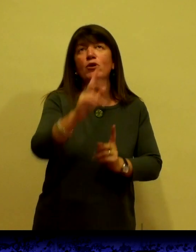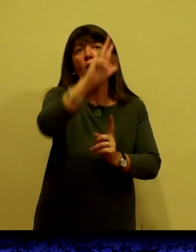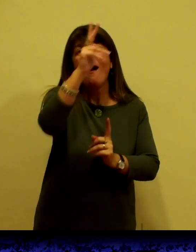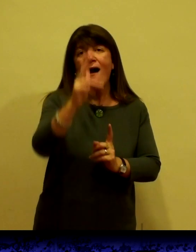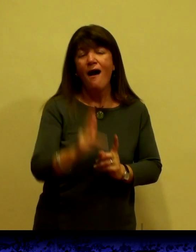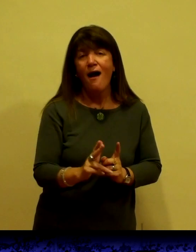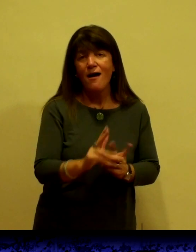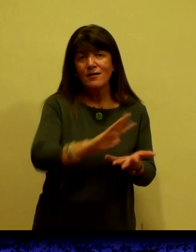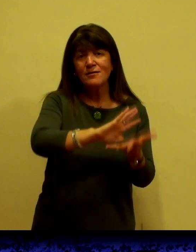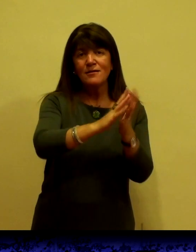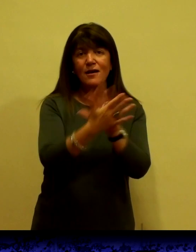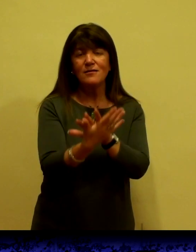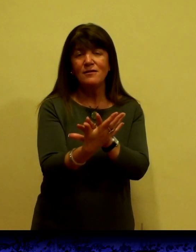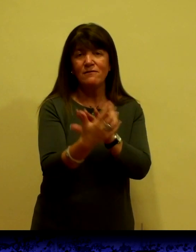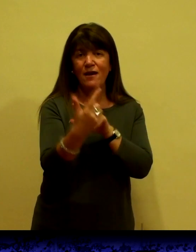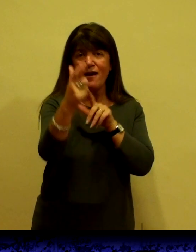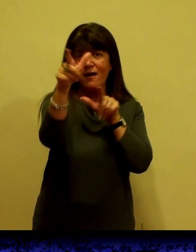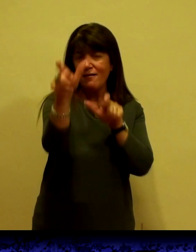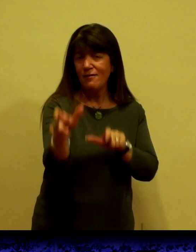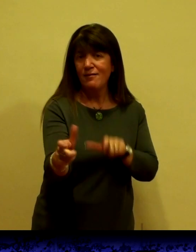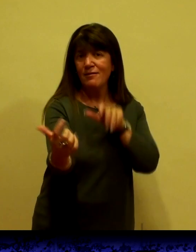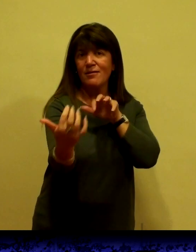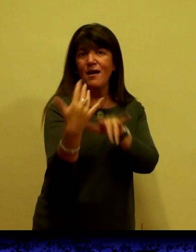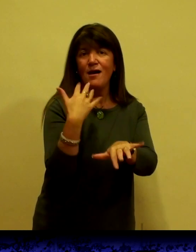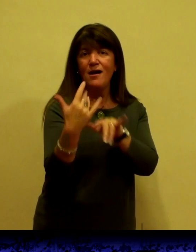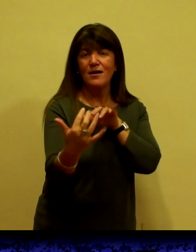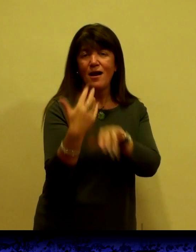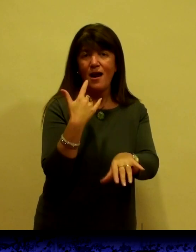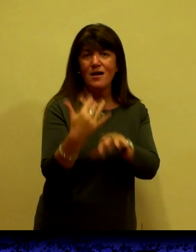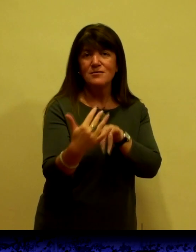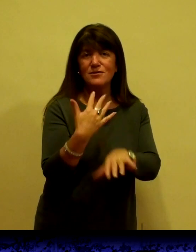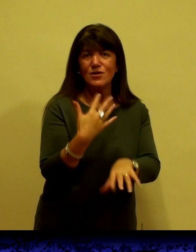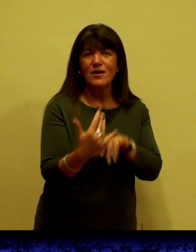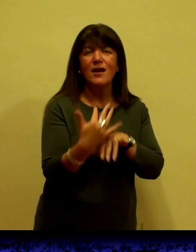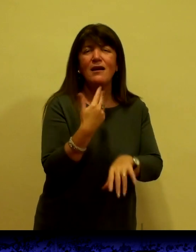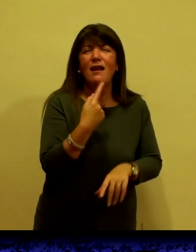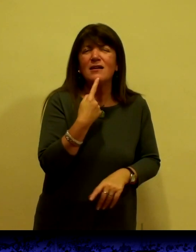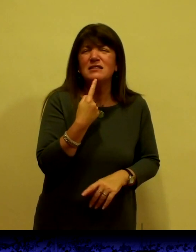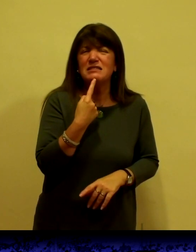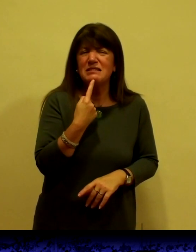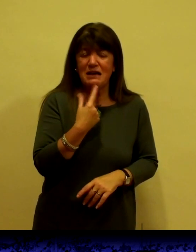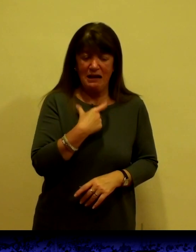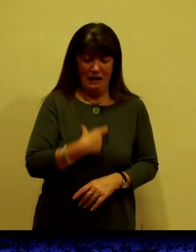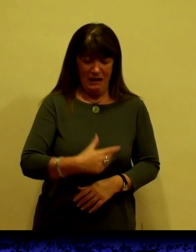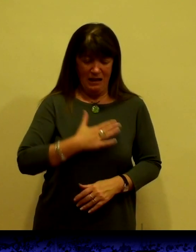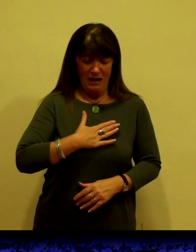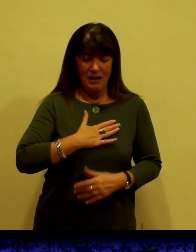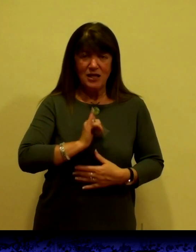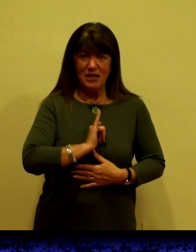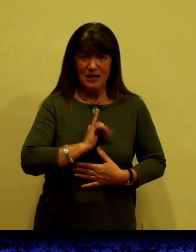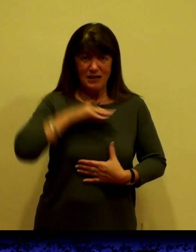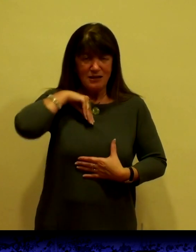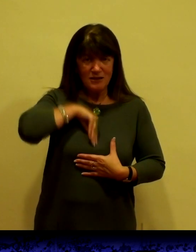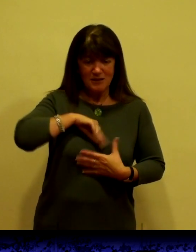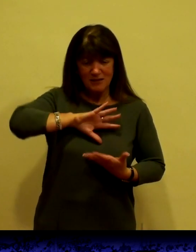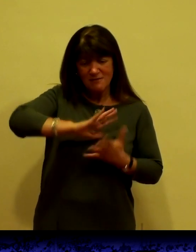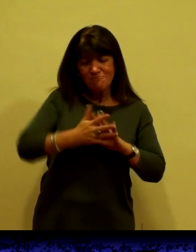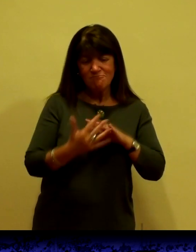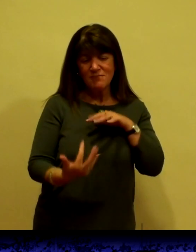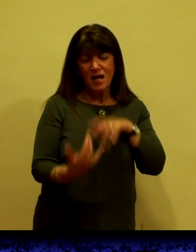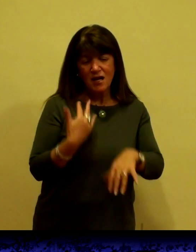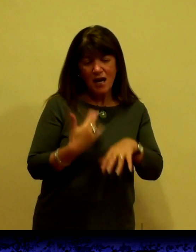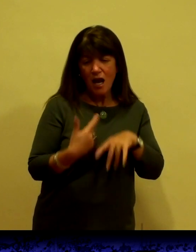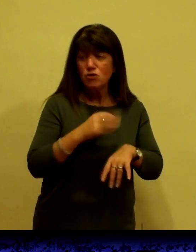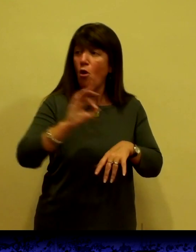è fondamentalmente una relazione, no? Tra sé e l'altro da sé, no? Che poi la fai da